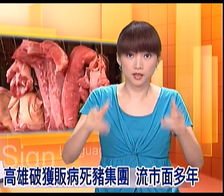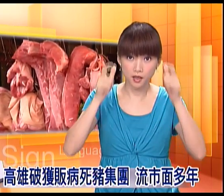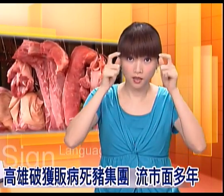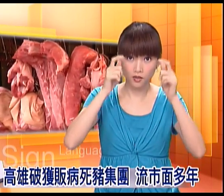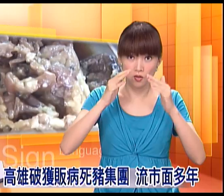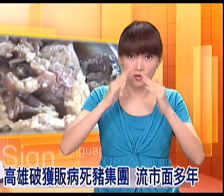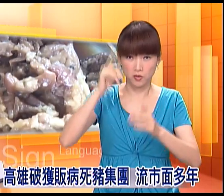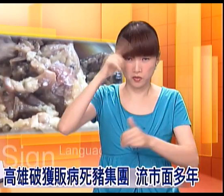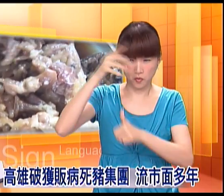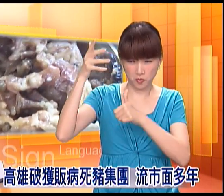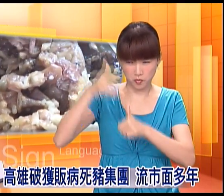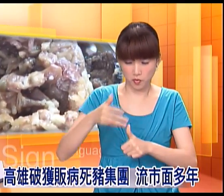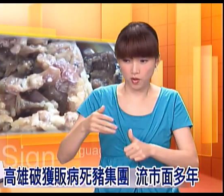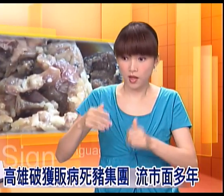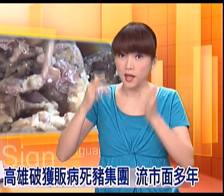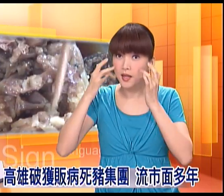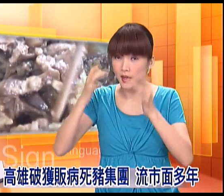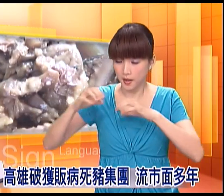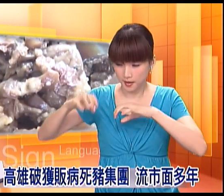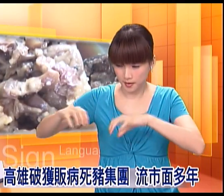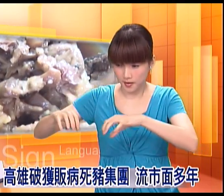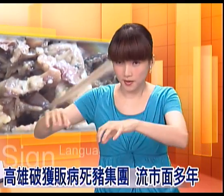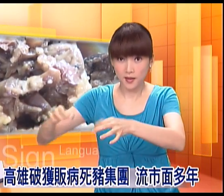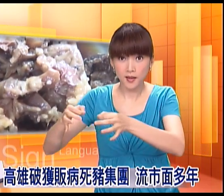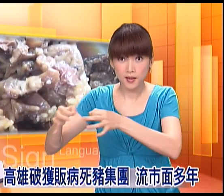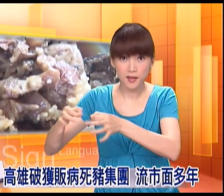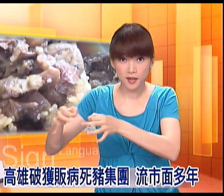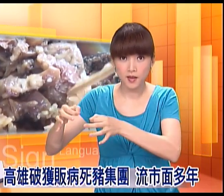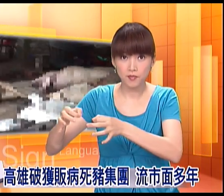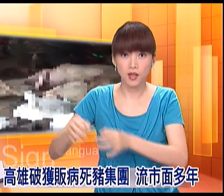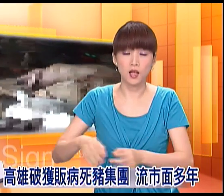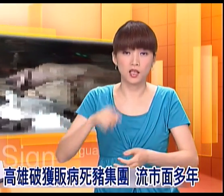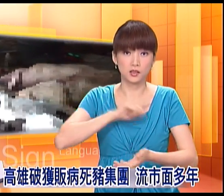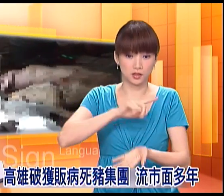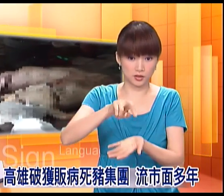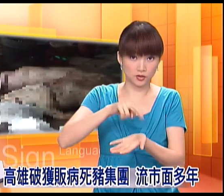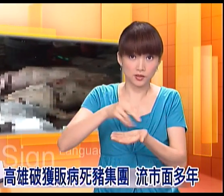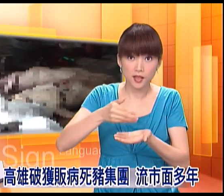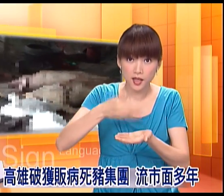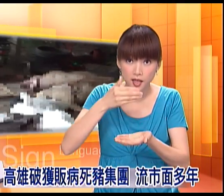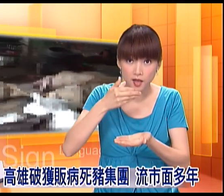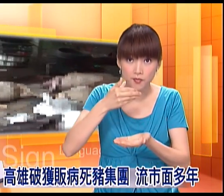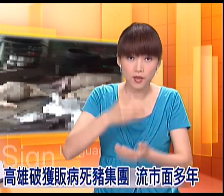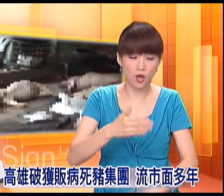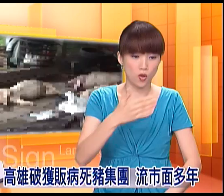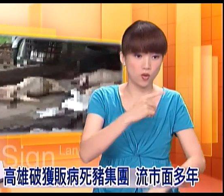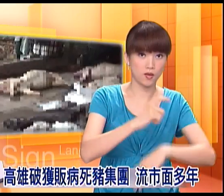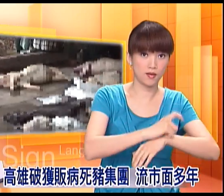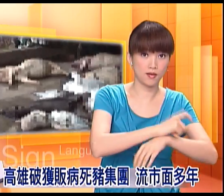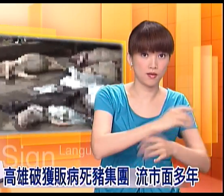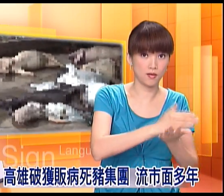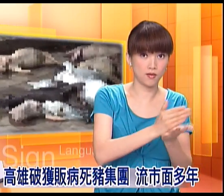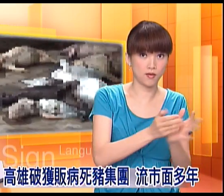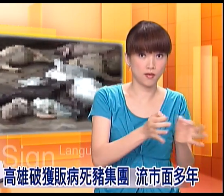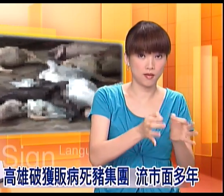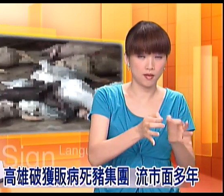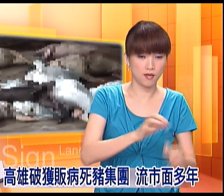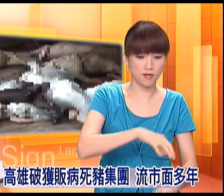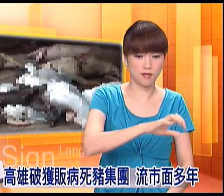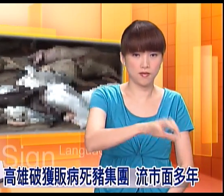高雄市区的传统市场、自助餐店以及海产店。而究竟还有多少的猪